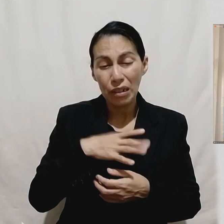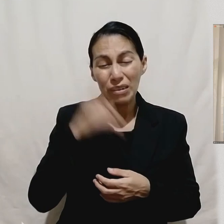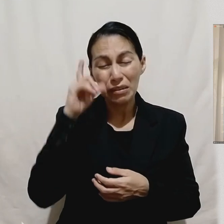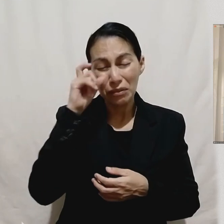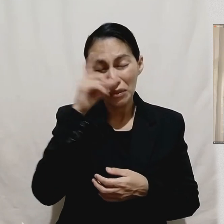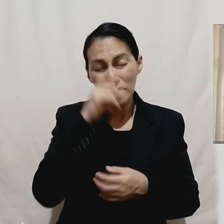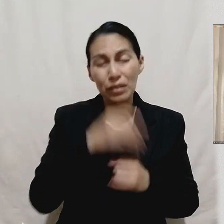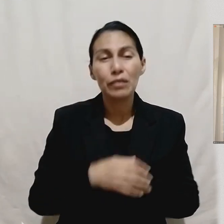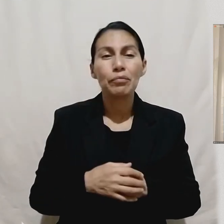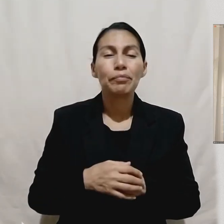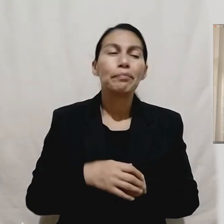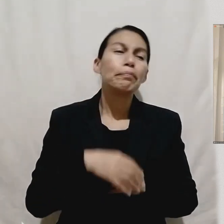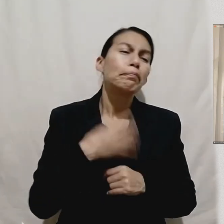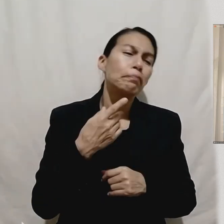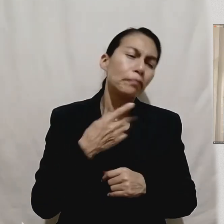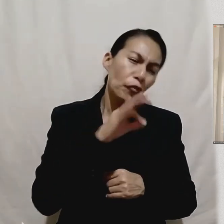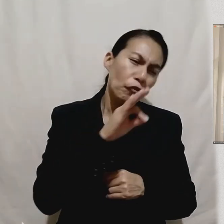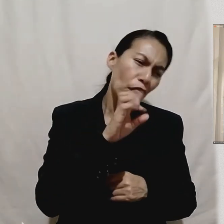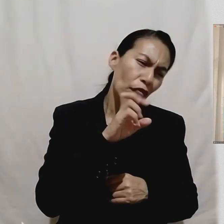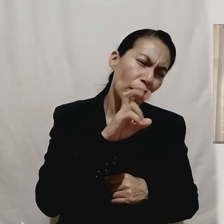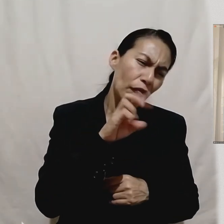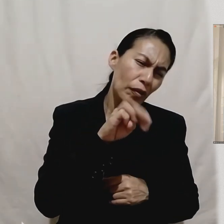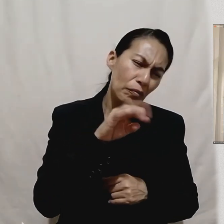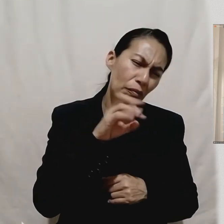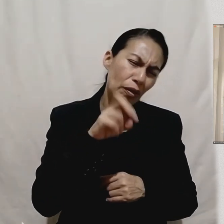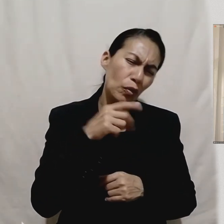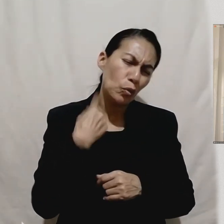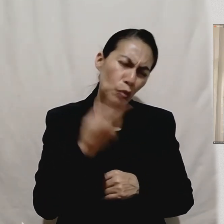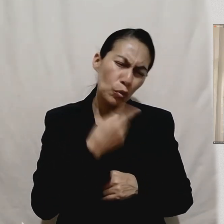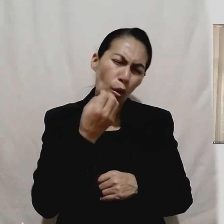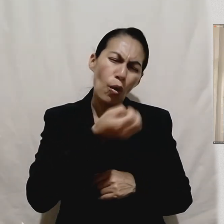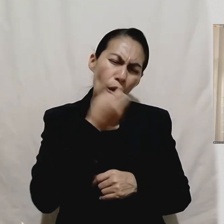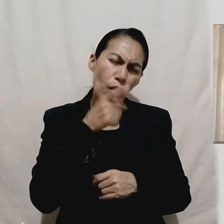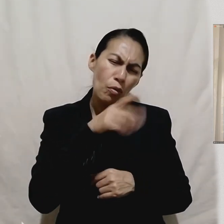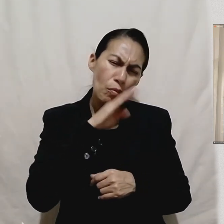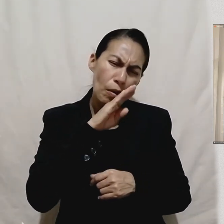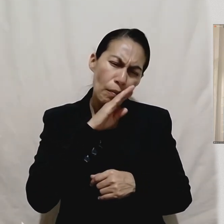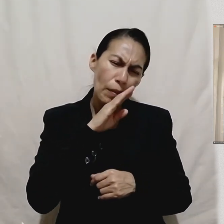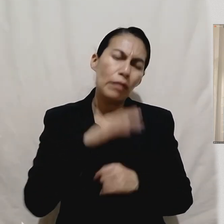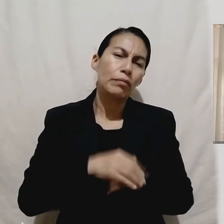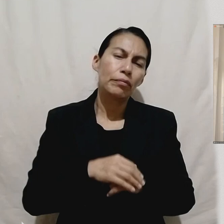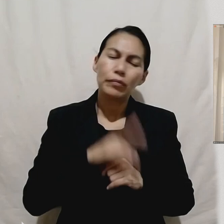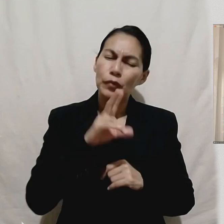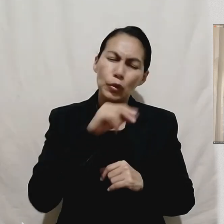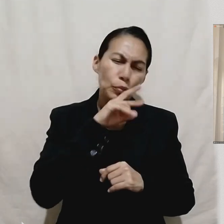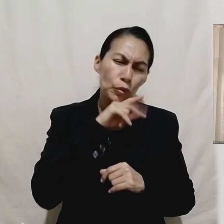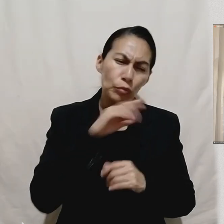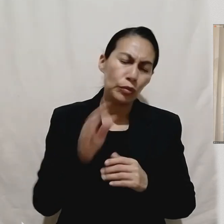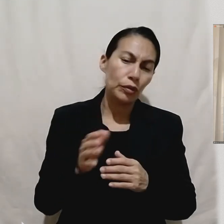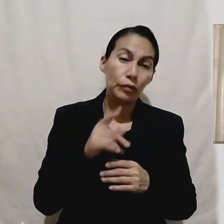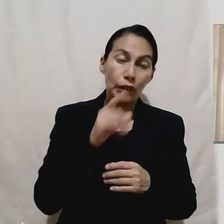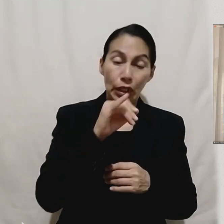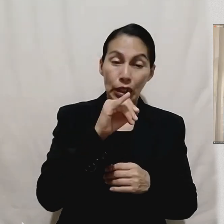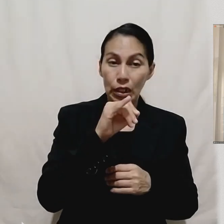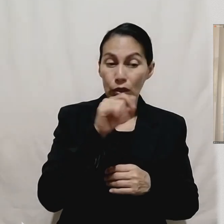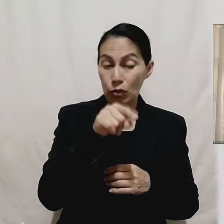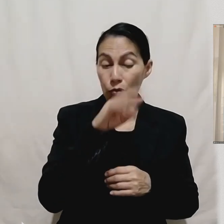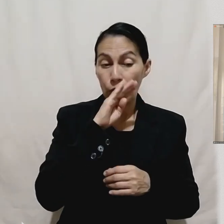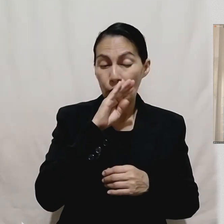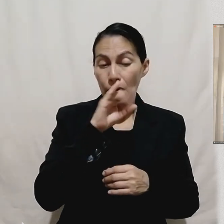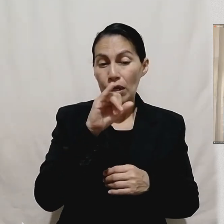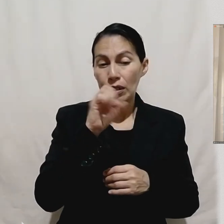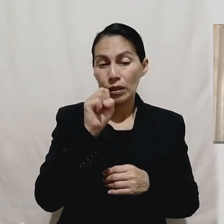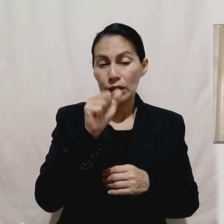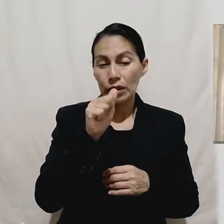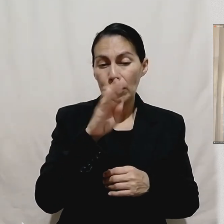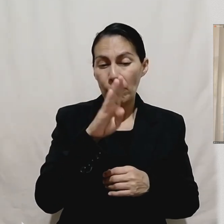vamos a estar orando Fermín por tu mami Isabel y vamos a estar reunidos en